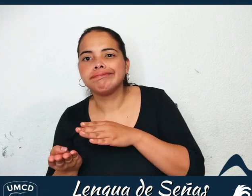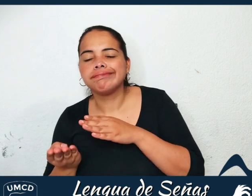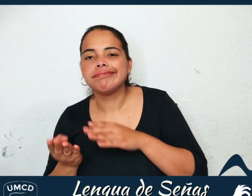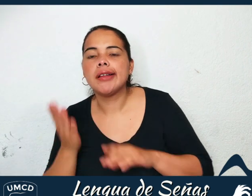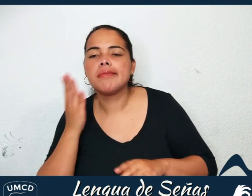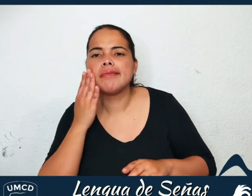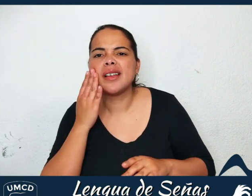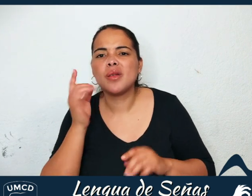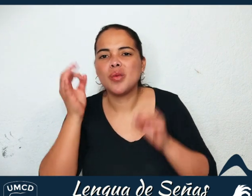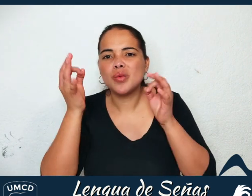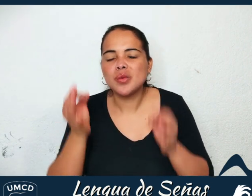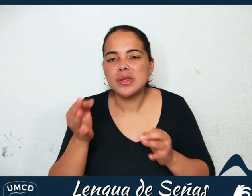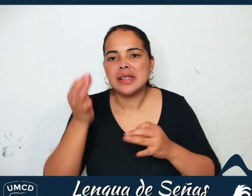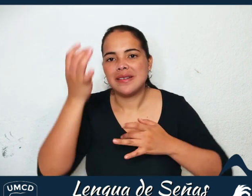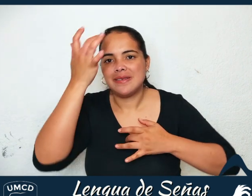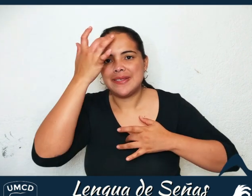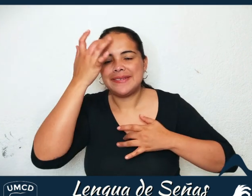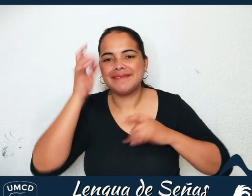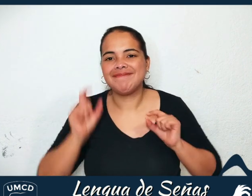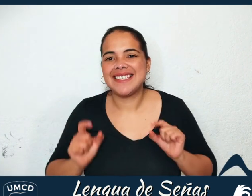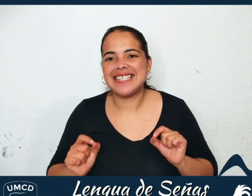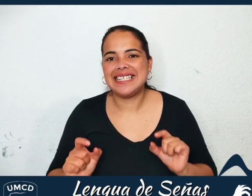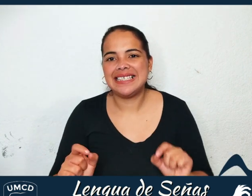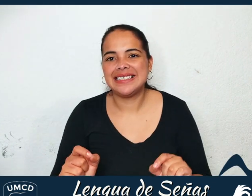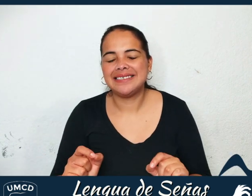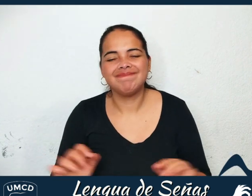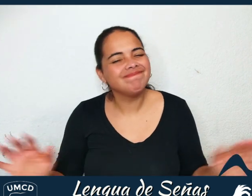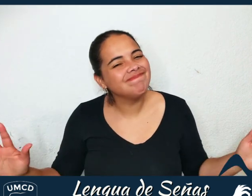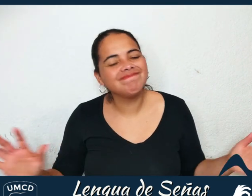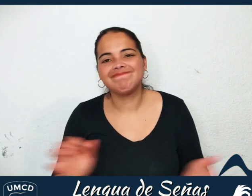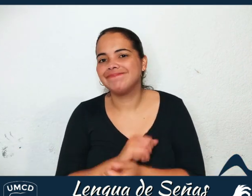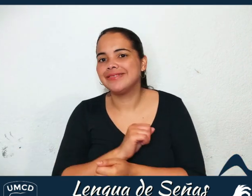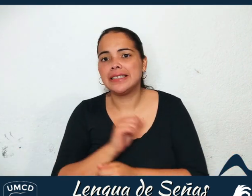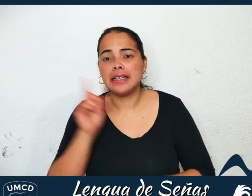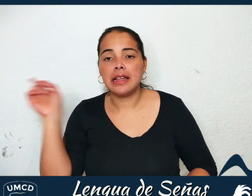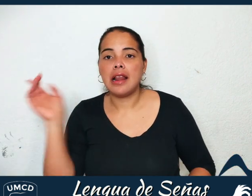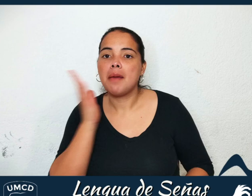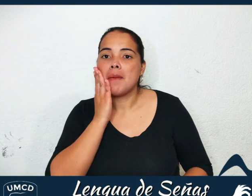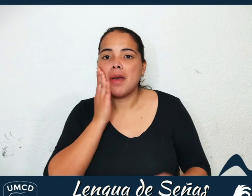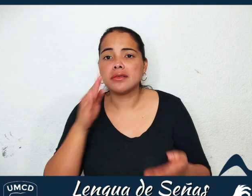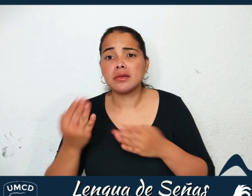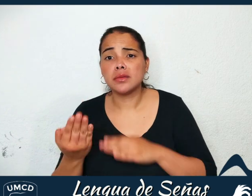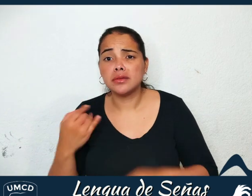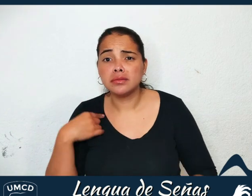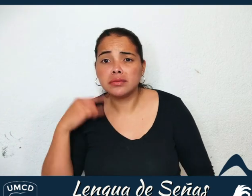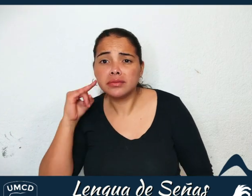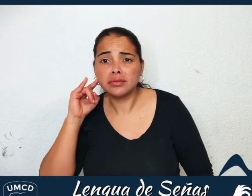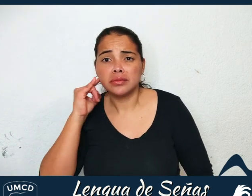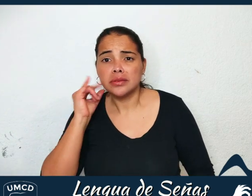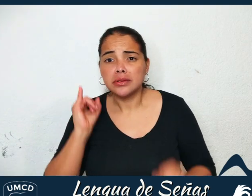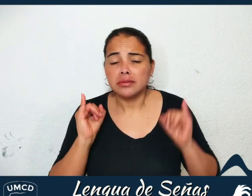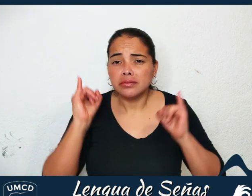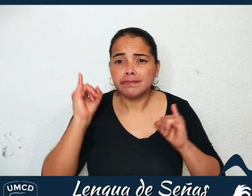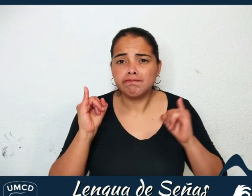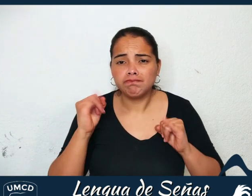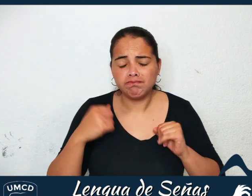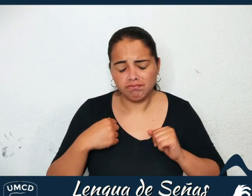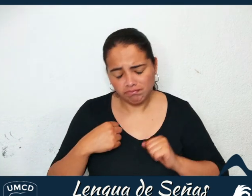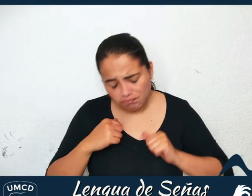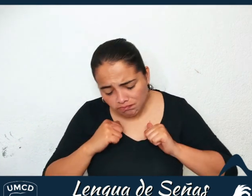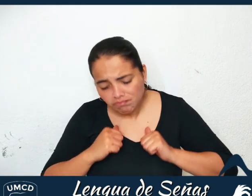causa de una enfermedad. El cáncer había destruido el cuerpo de esta joven madre y la